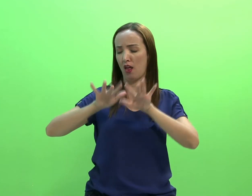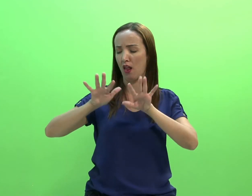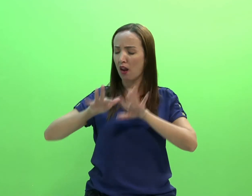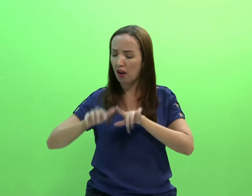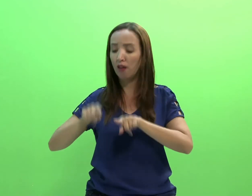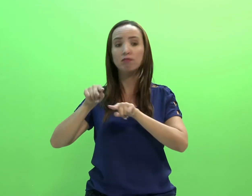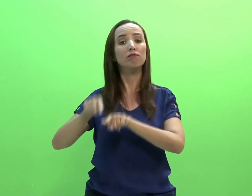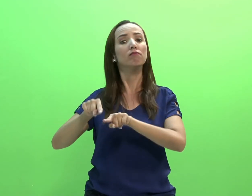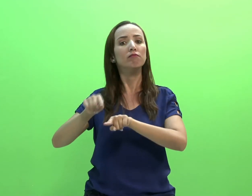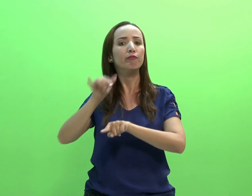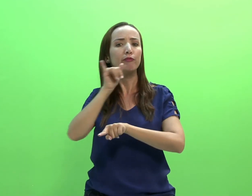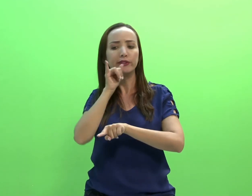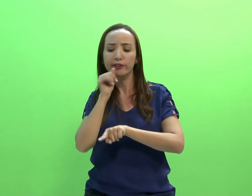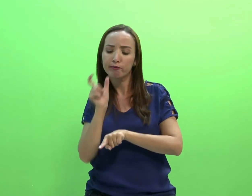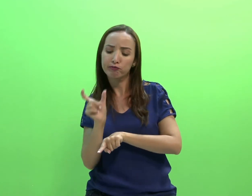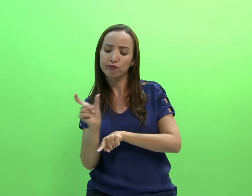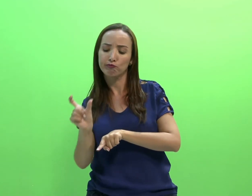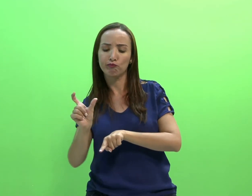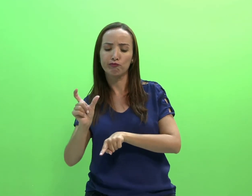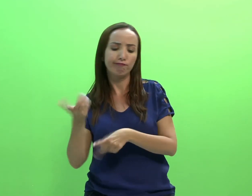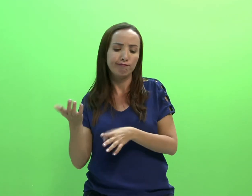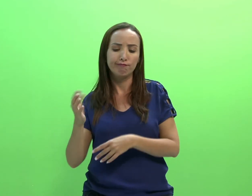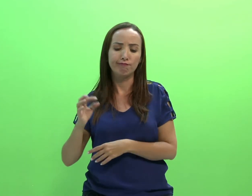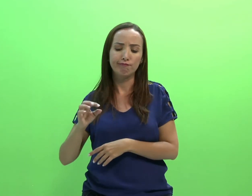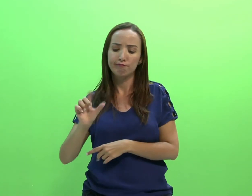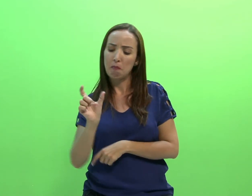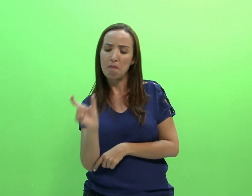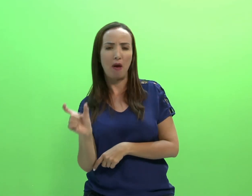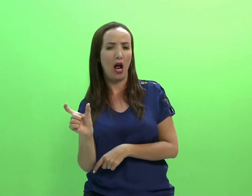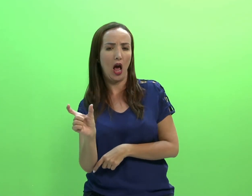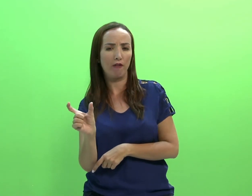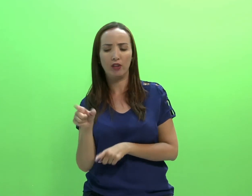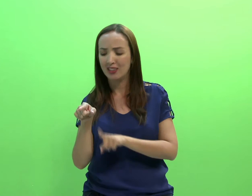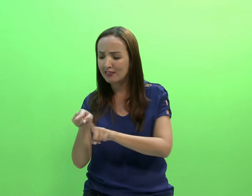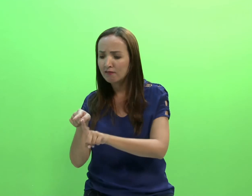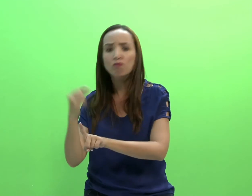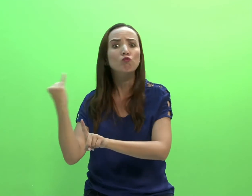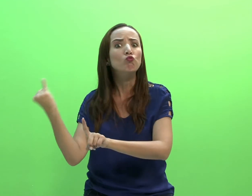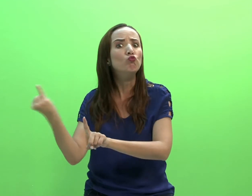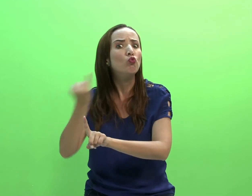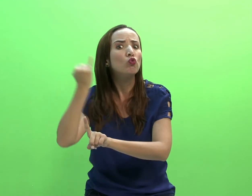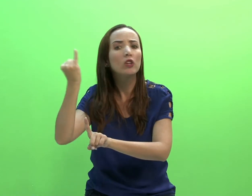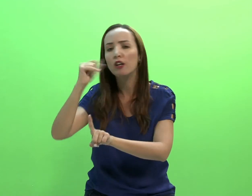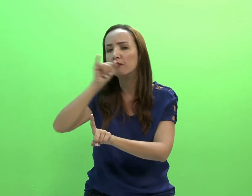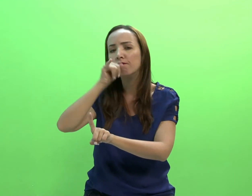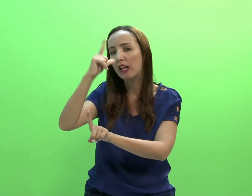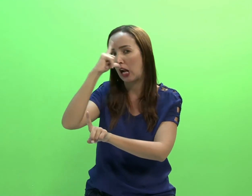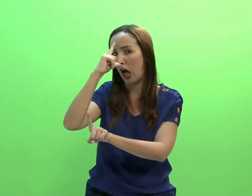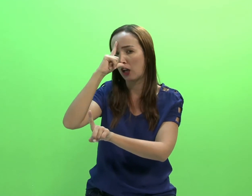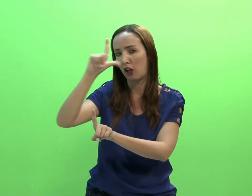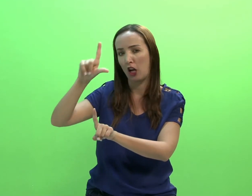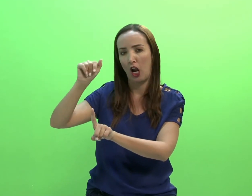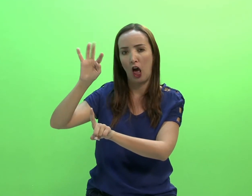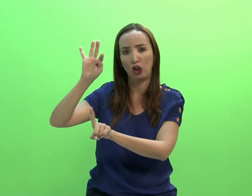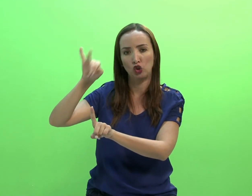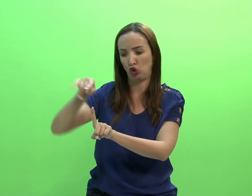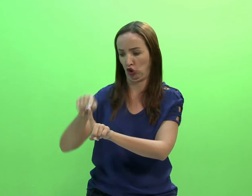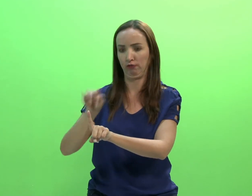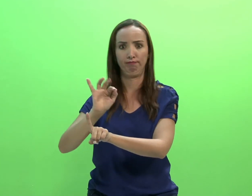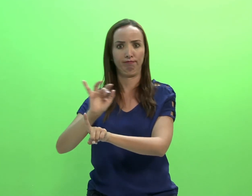Às vezes você está fazendo o seu texto, tem uma palavra que é importante, que